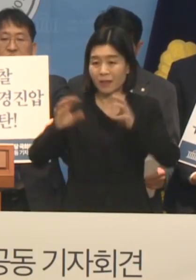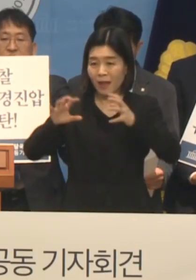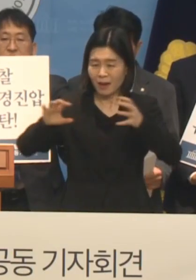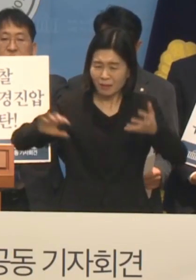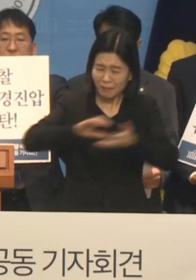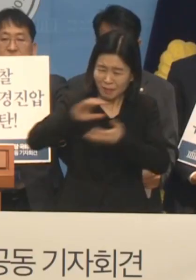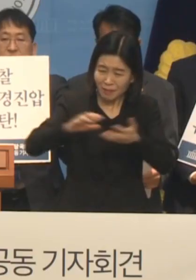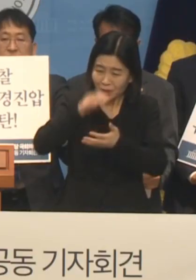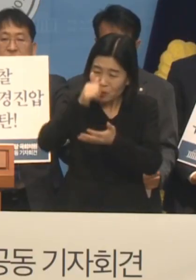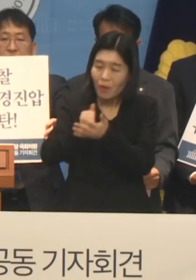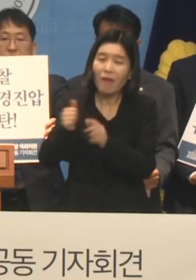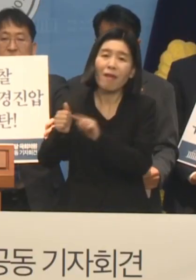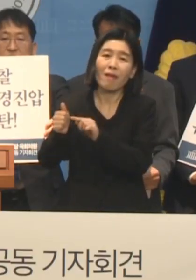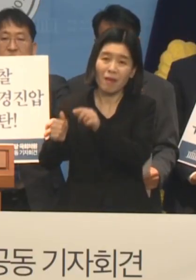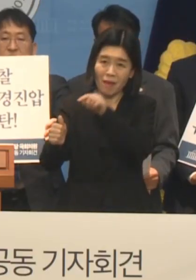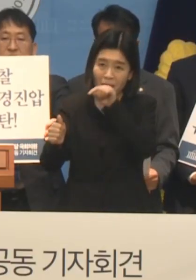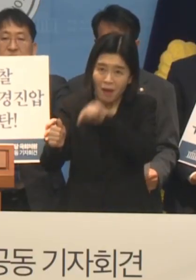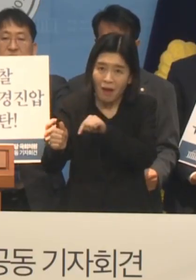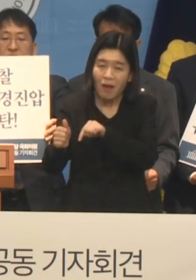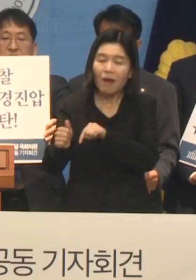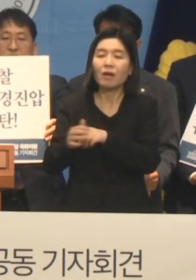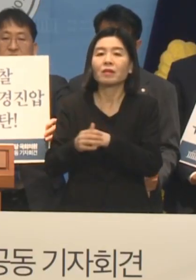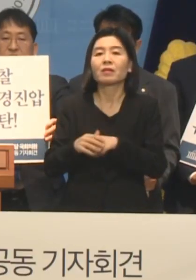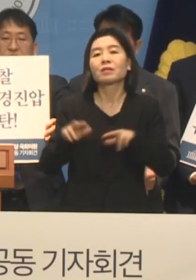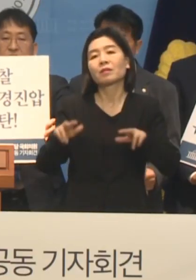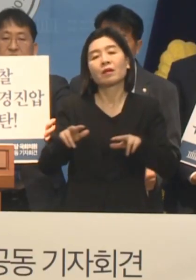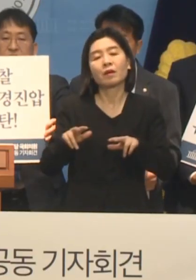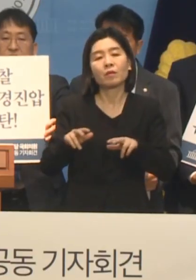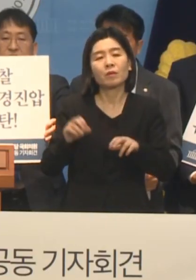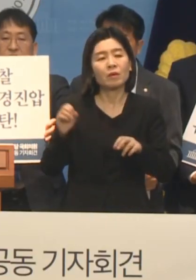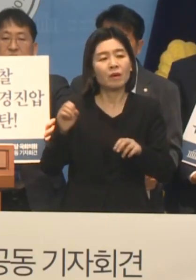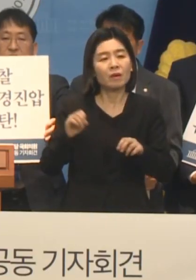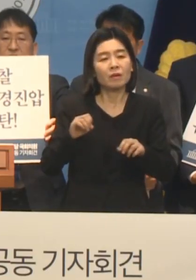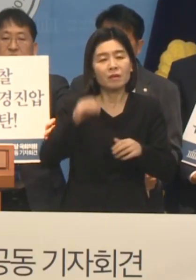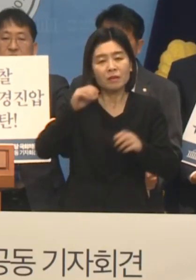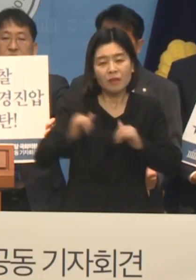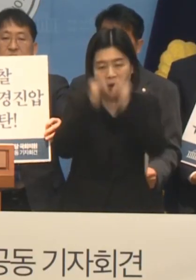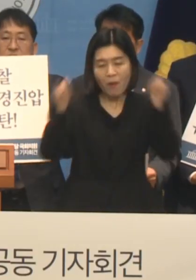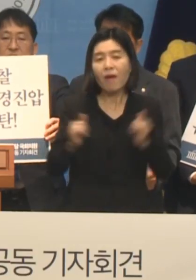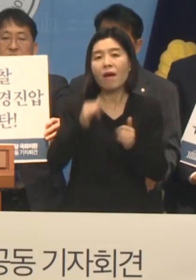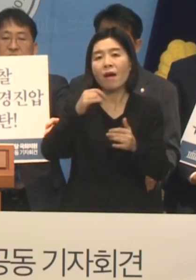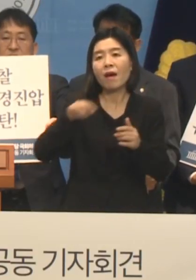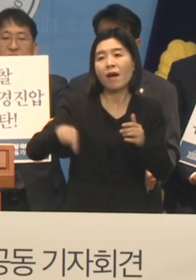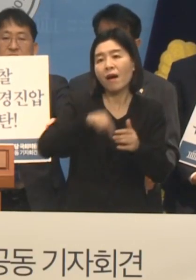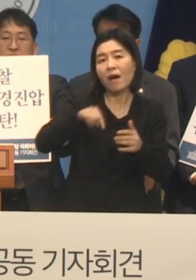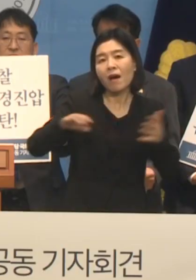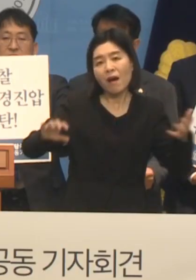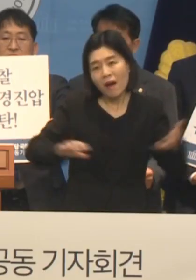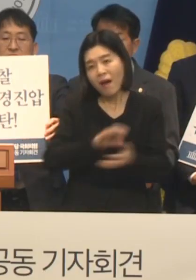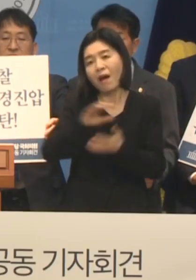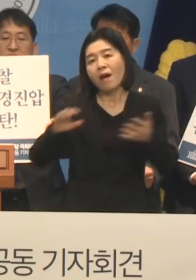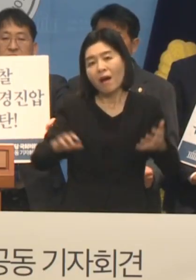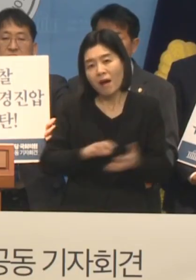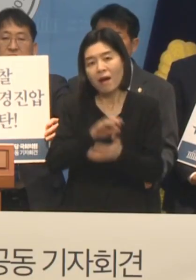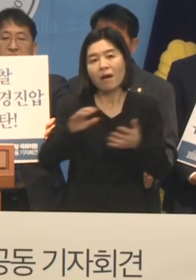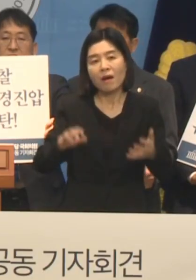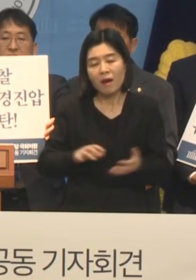되긴 하겠지만 우리 사회에서 얼마나 많은 것들이 여전히 반동의 물결이 곳곳에 있는 것을 우리가 느낄 수 있습니다.